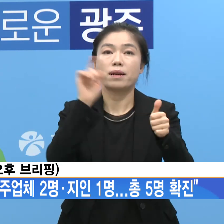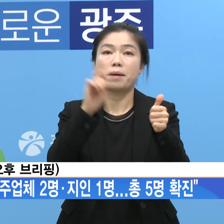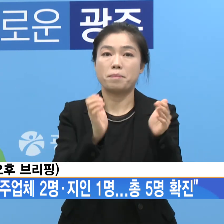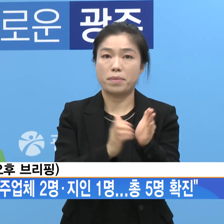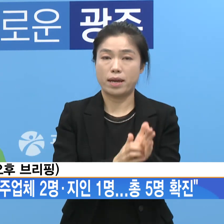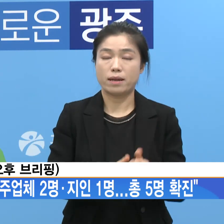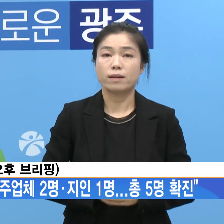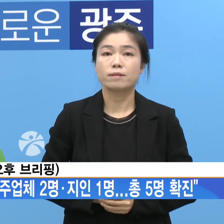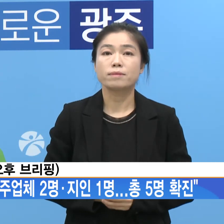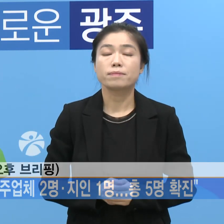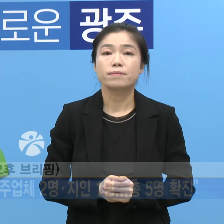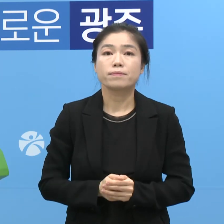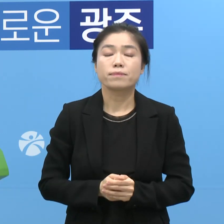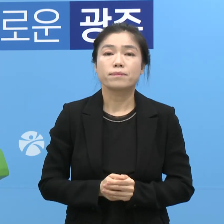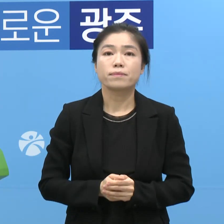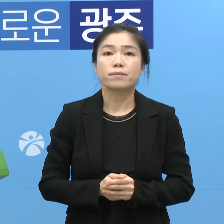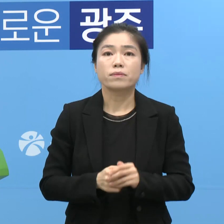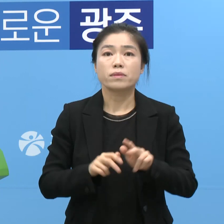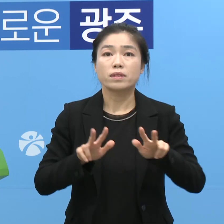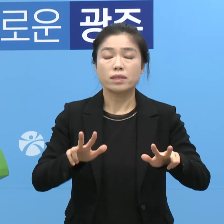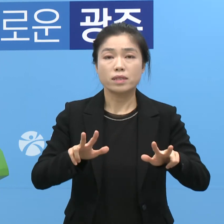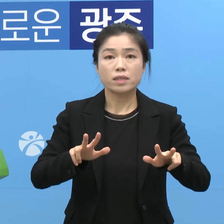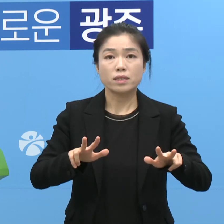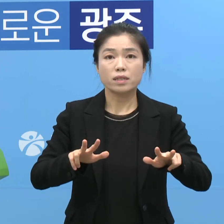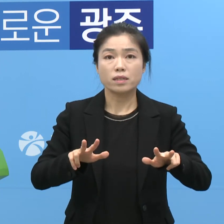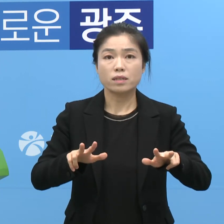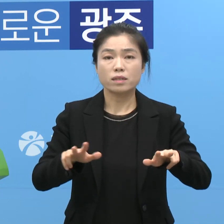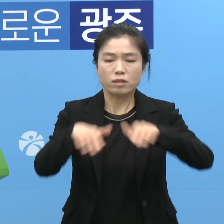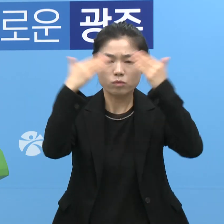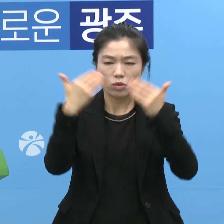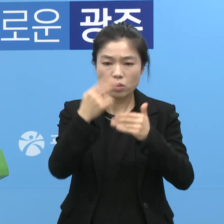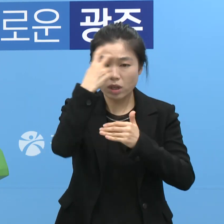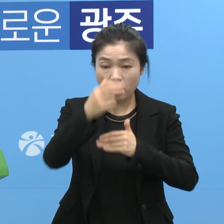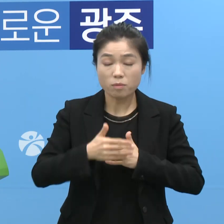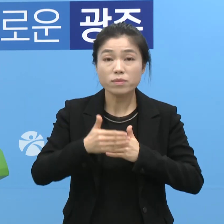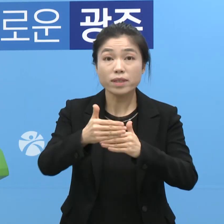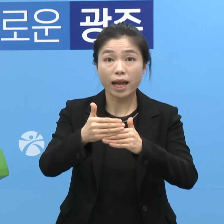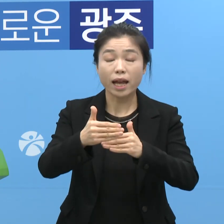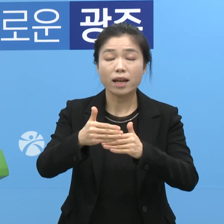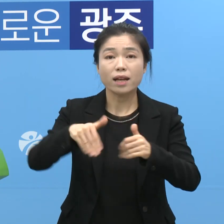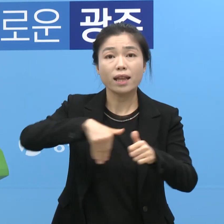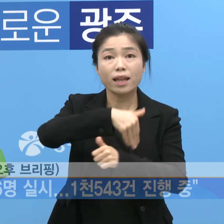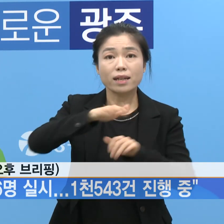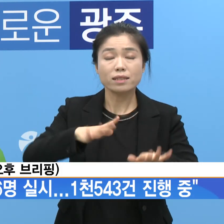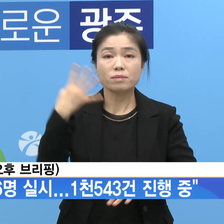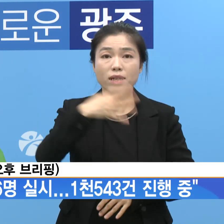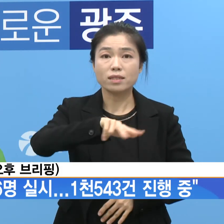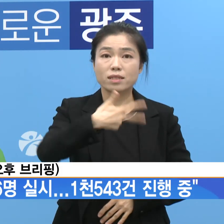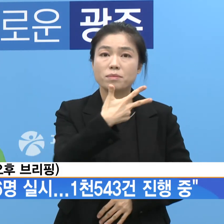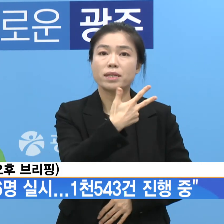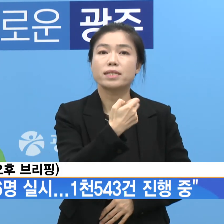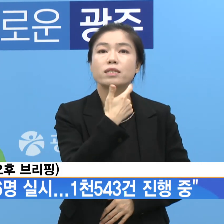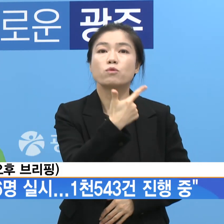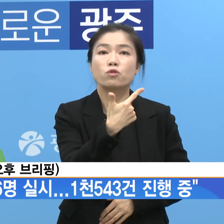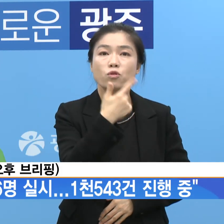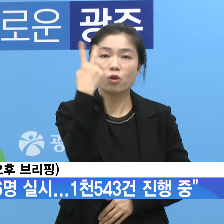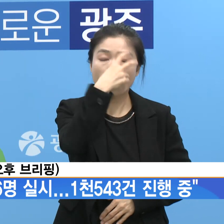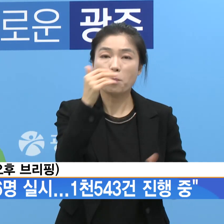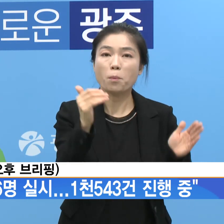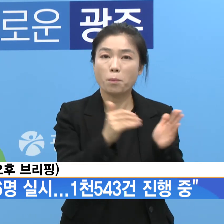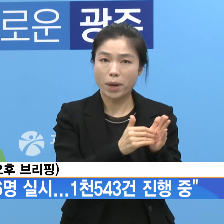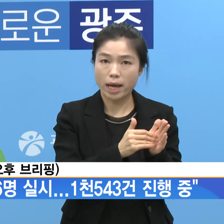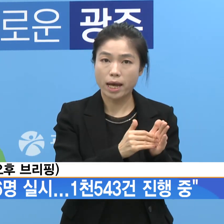확정됐습니다 지금 전편 재 전수 검사 하고 있는 실시 현황 입니다 이제 4770 6권 전수 검사